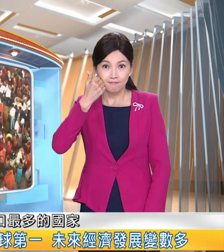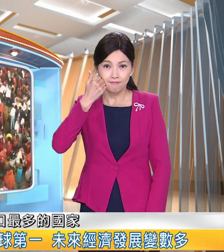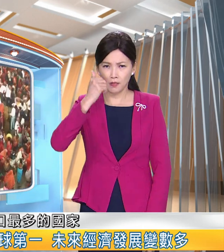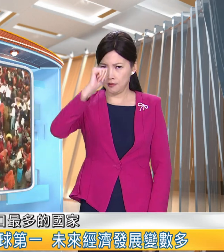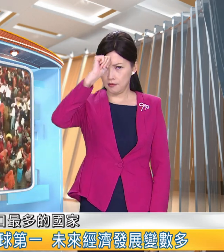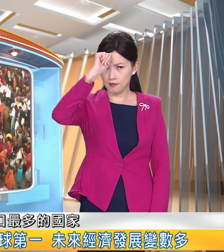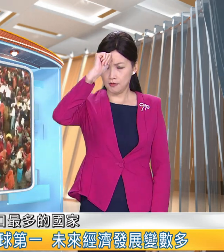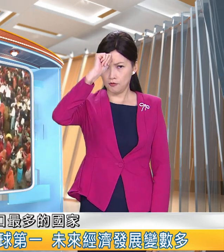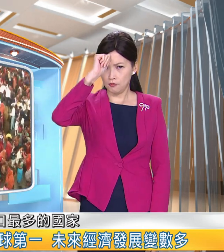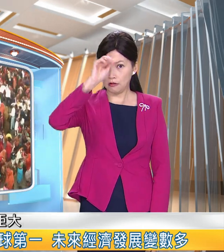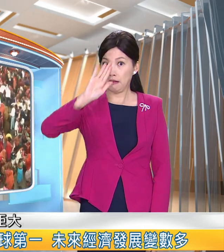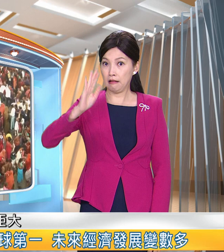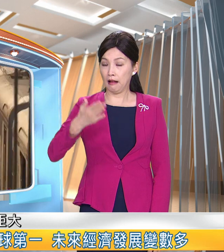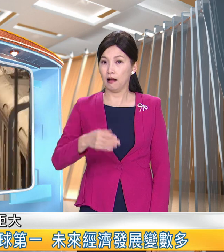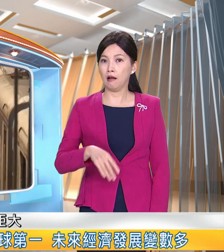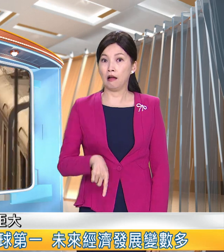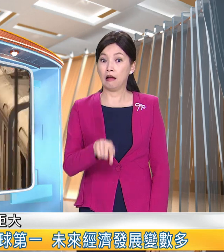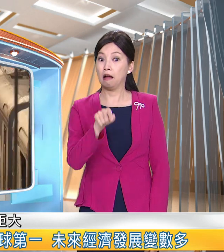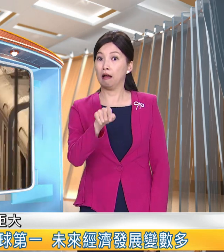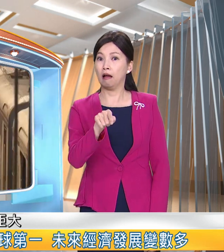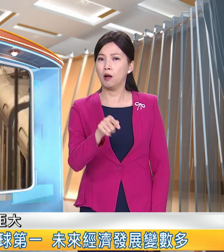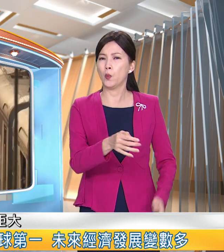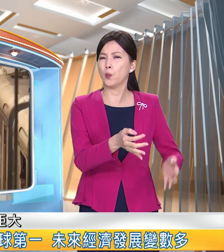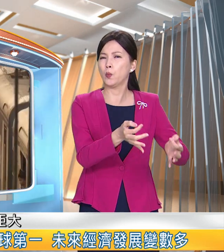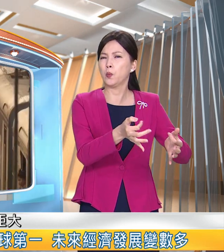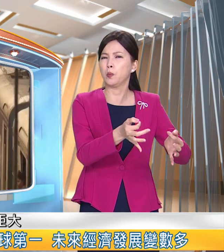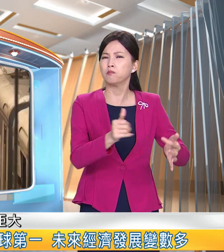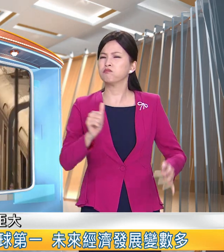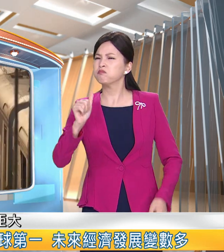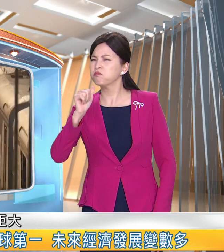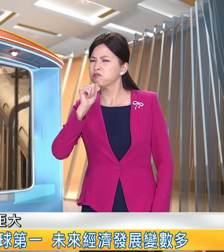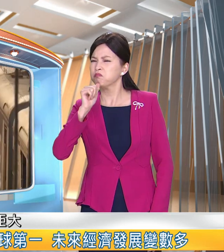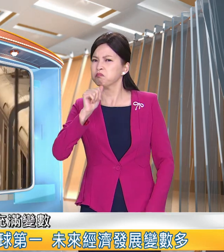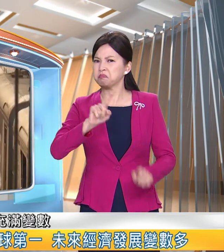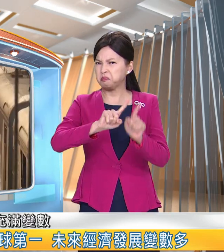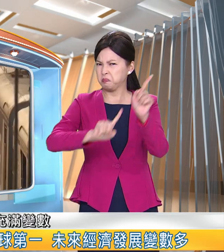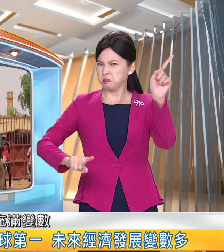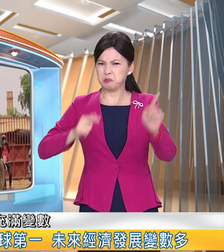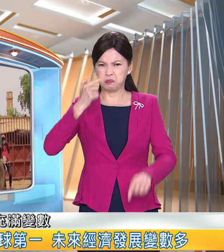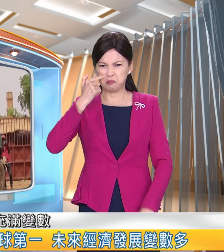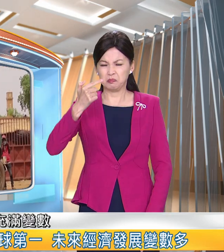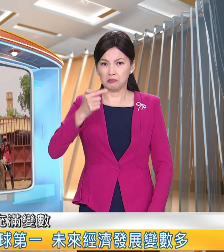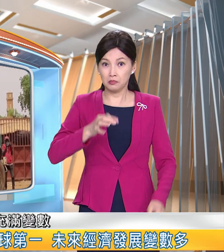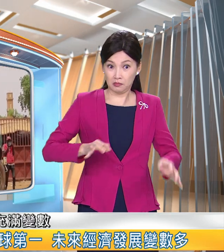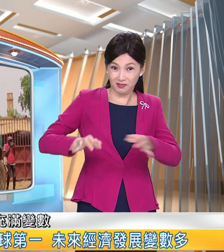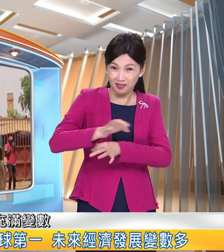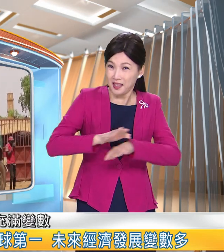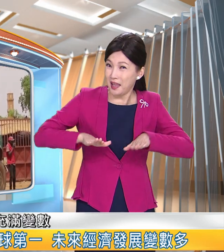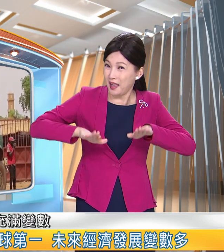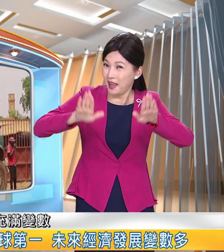家，但是因为贫富差距大，因此经济发展充满变